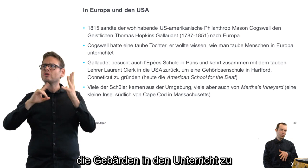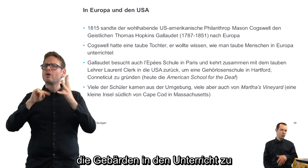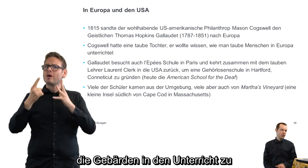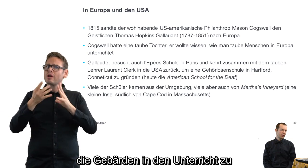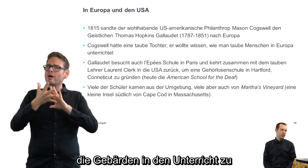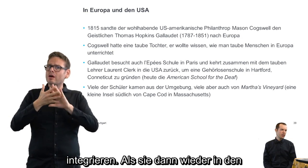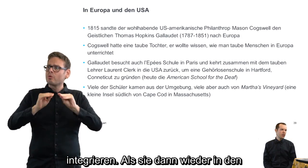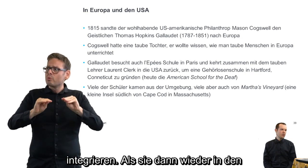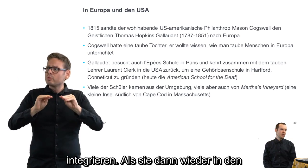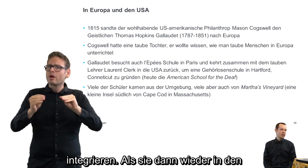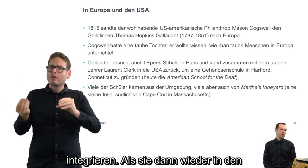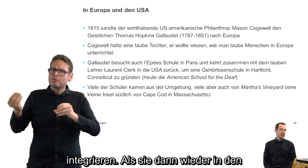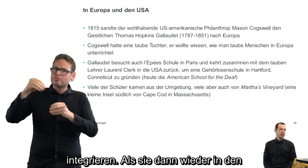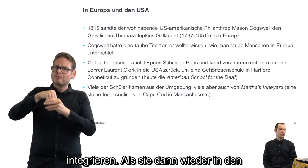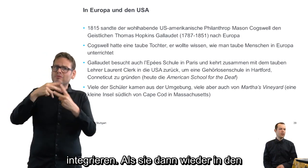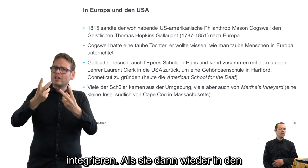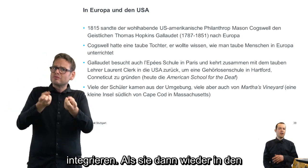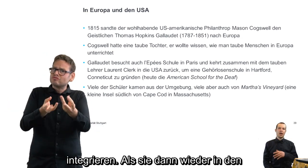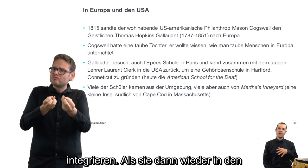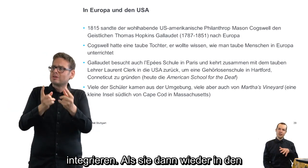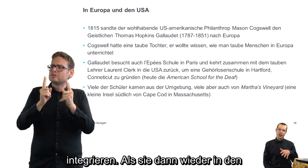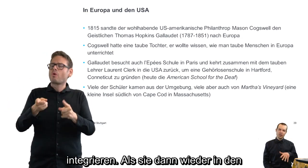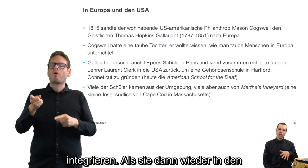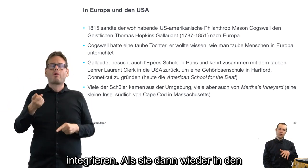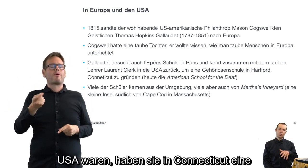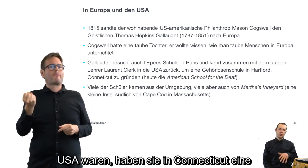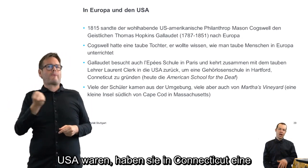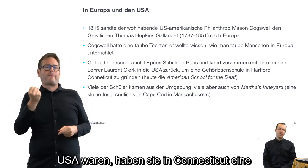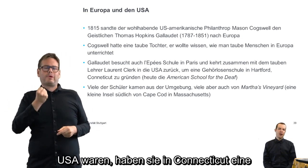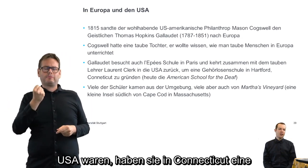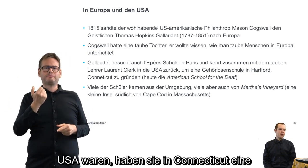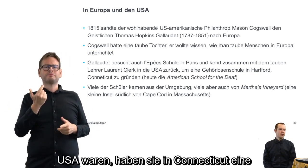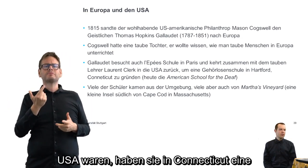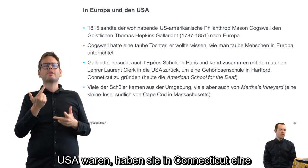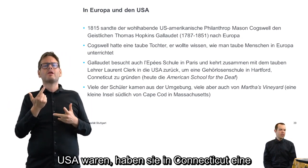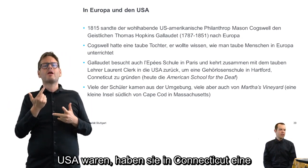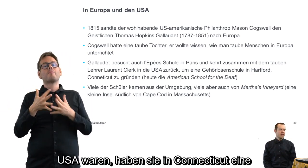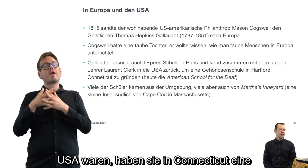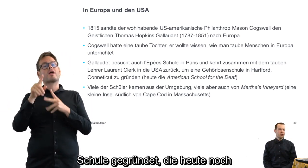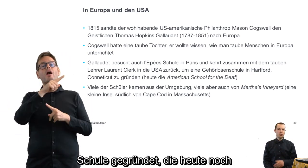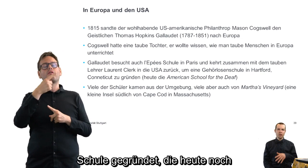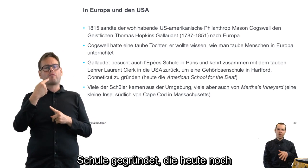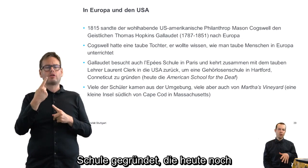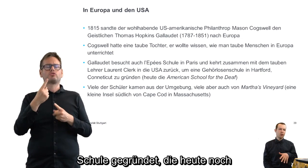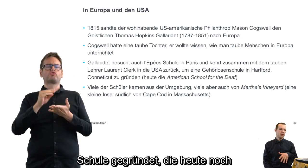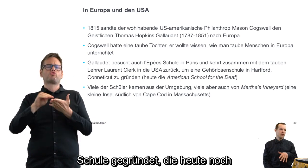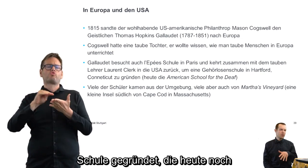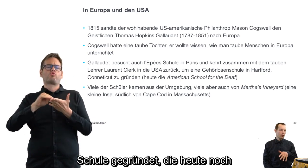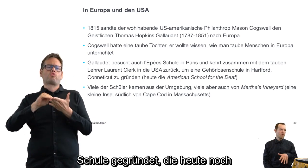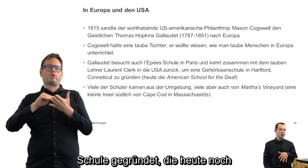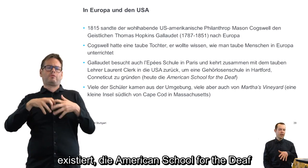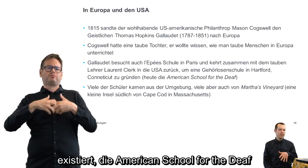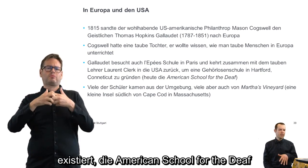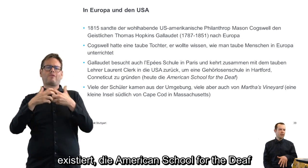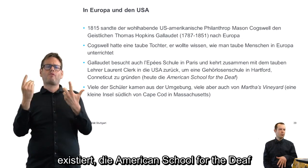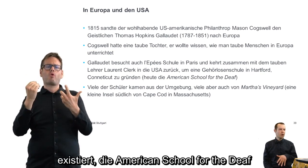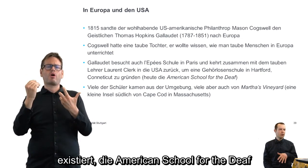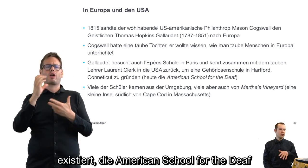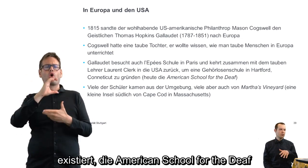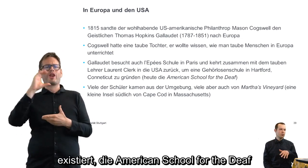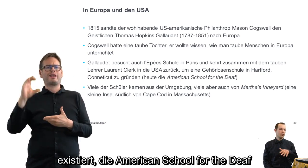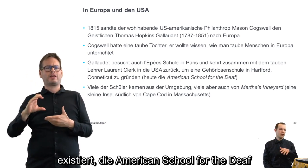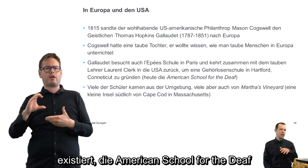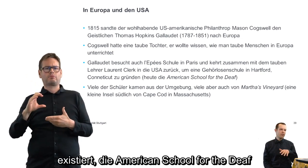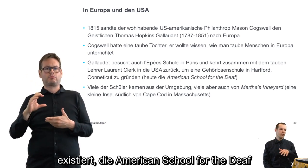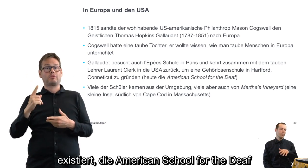Gebärden in den Unterricht zu integrieren. Als sie dann wieder in den USA waren, haben sie in Connecticut eine Schule gegründet, die auch heute noch existiert, die